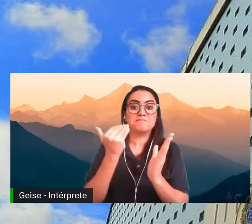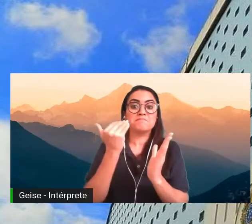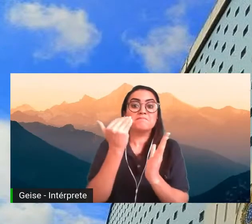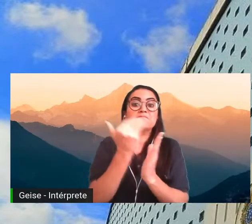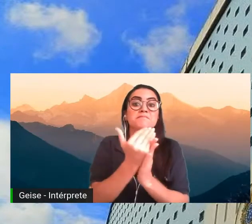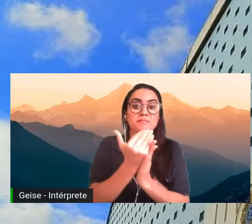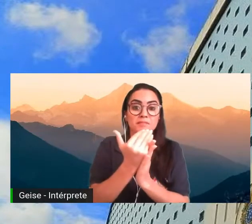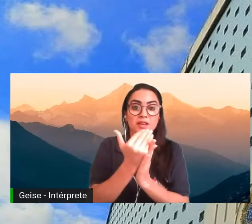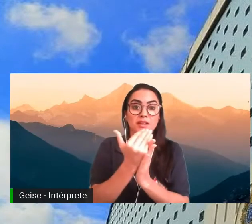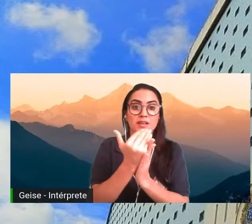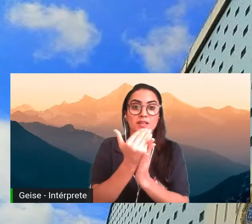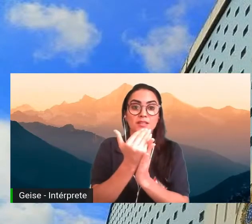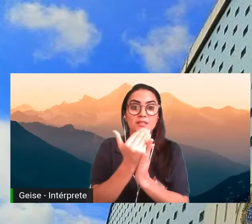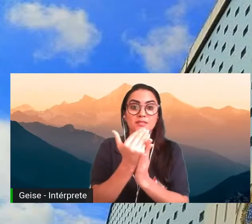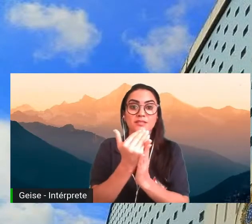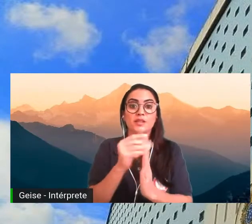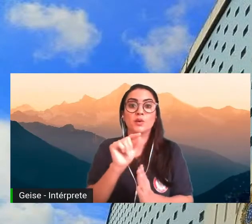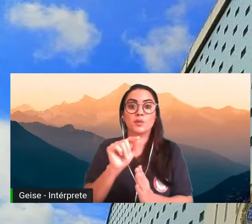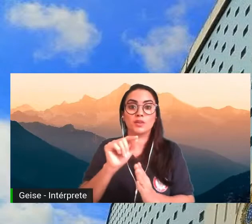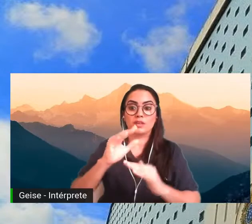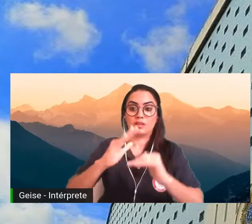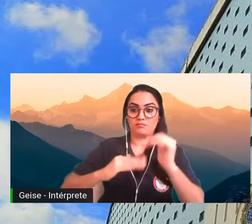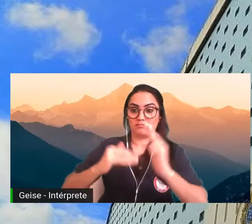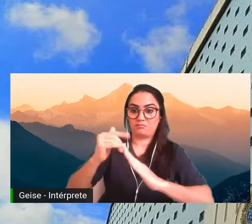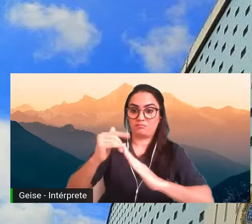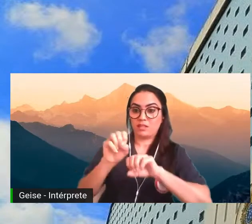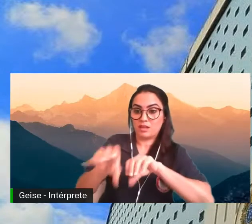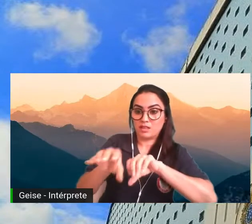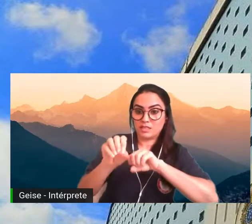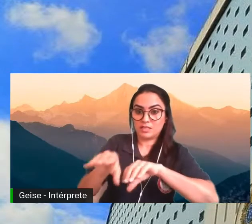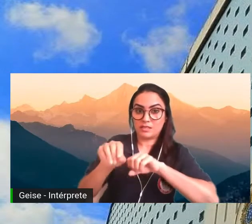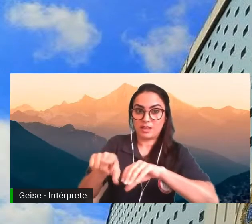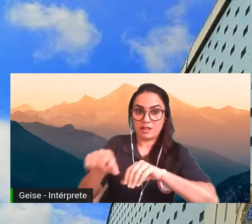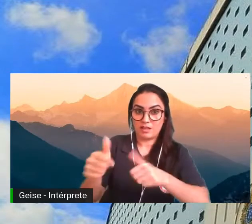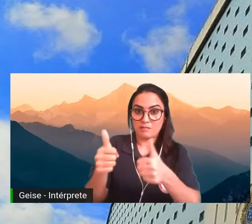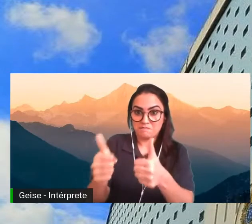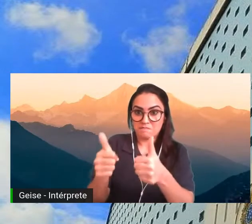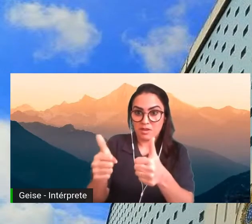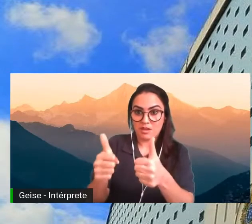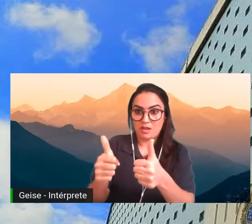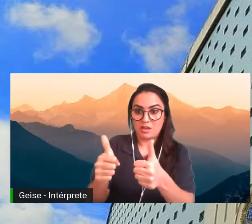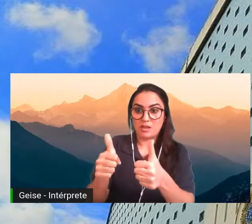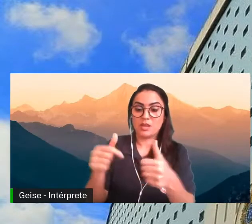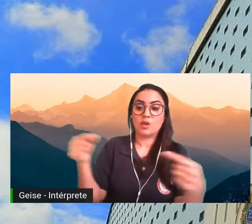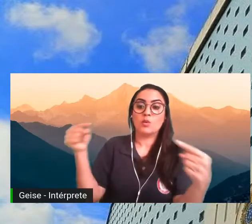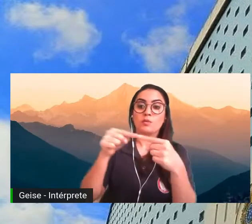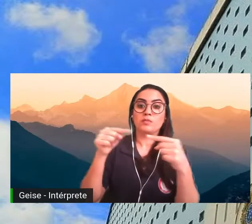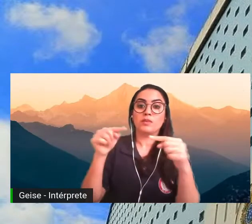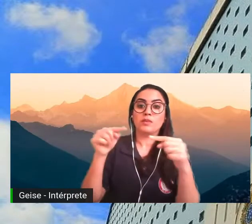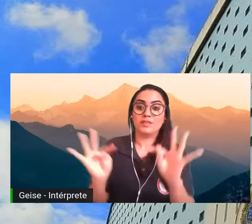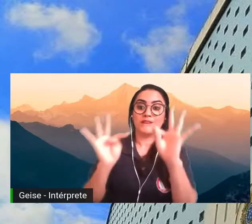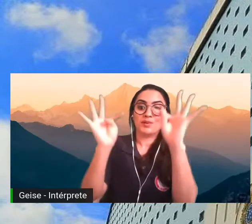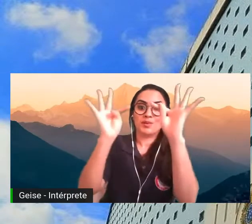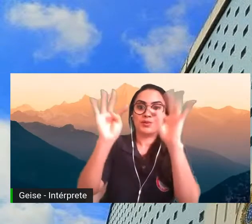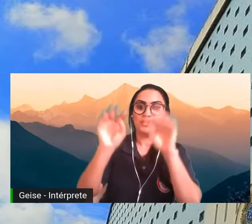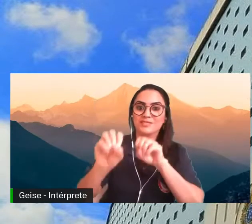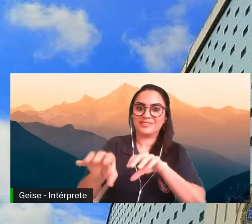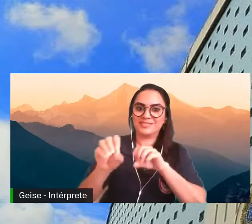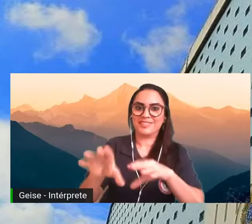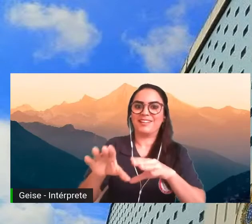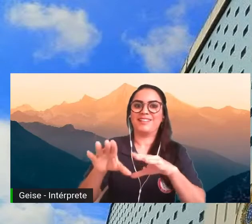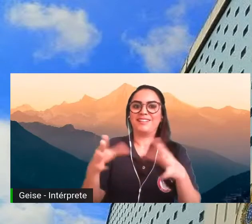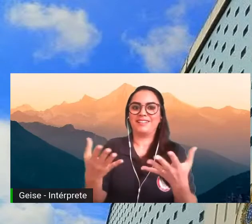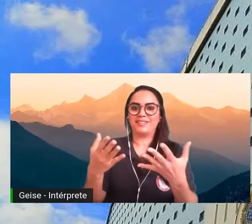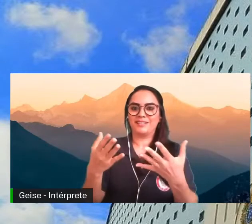a qualificação supõe conhecimentos gerais, científicos e tecnológicos que se completam com as